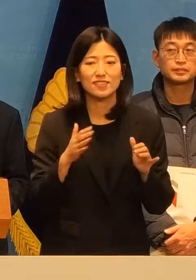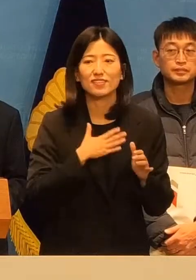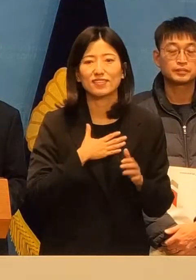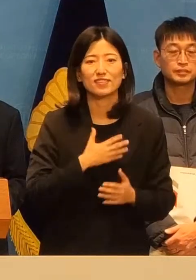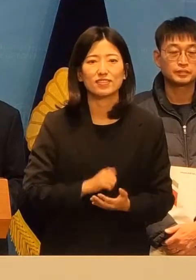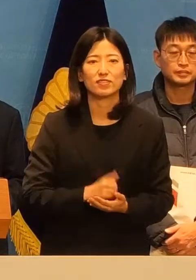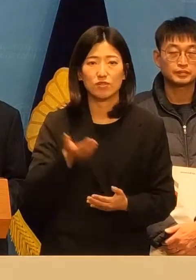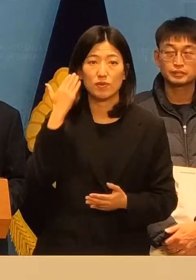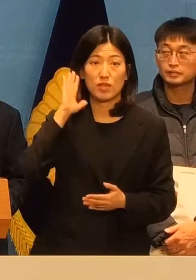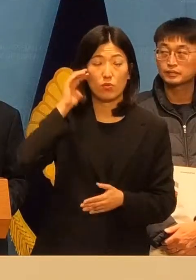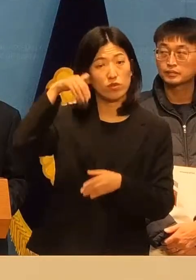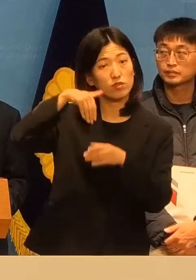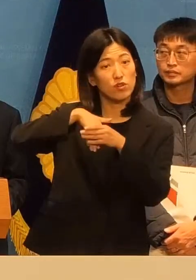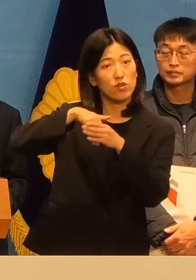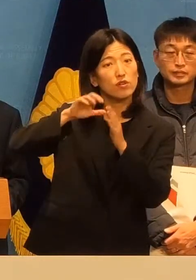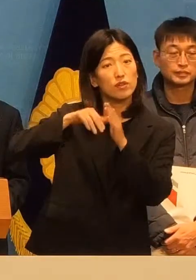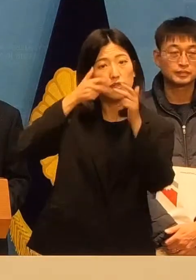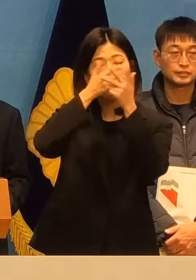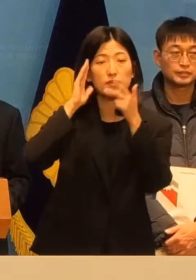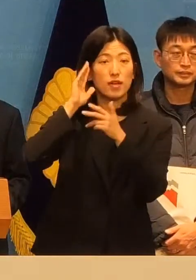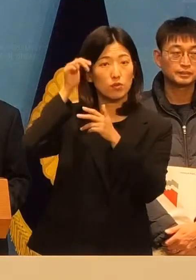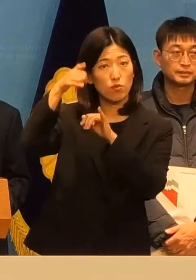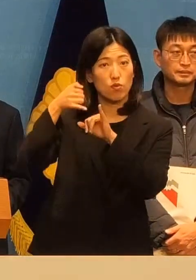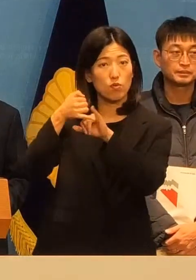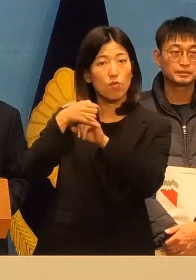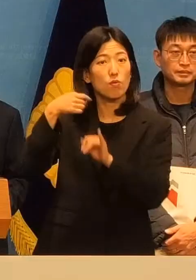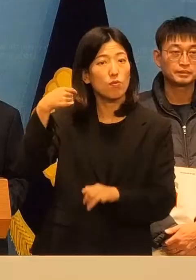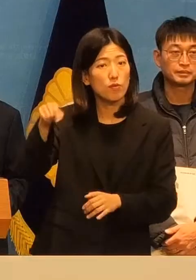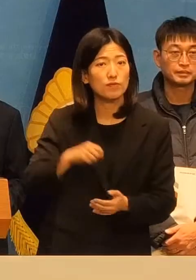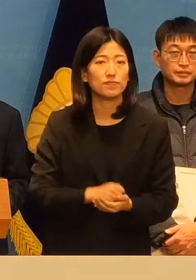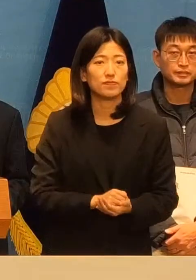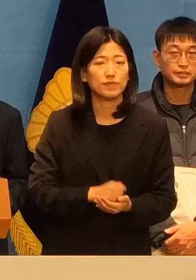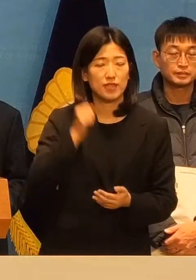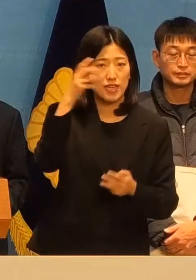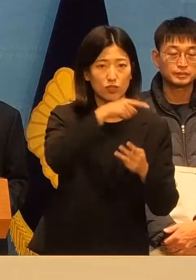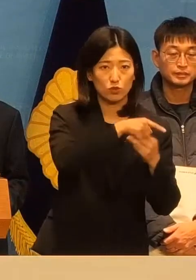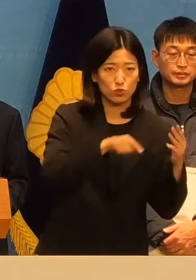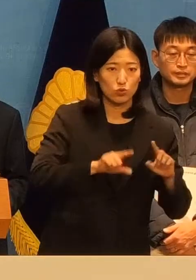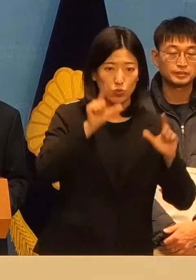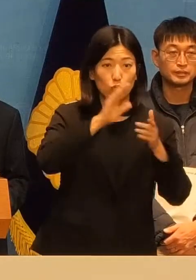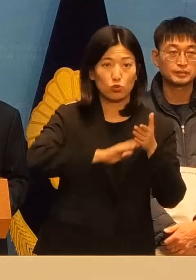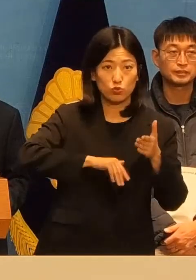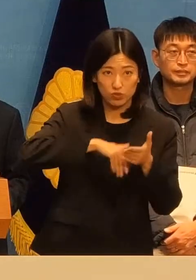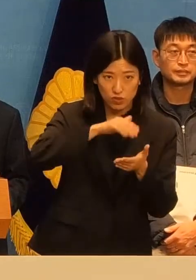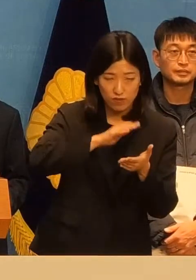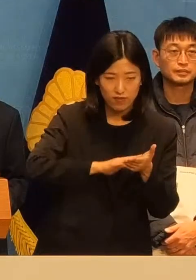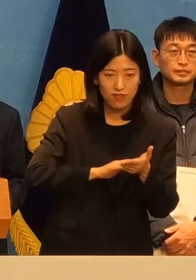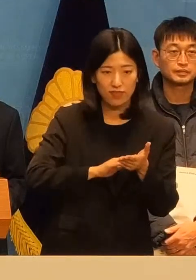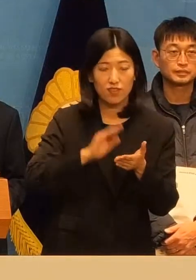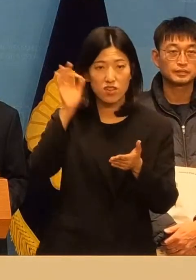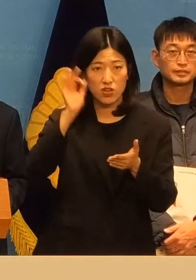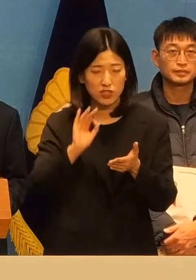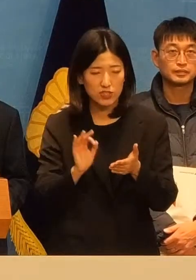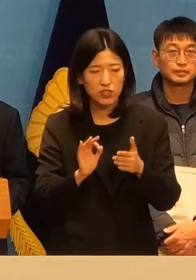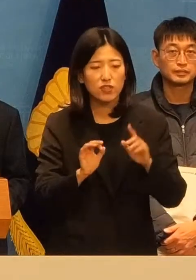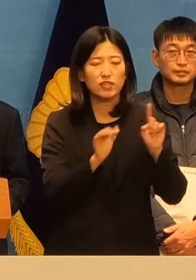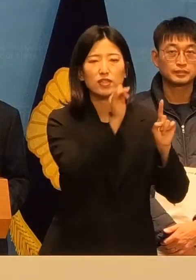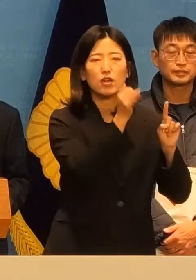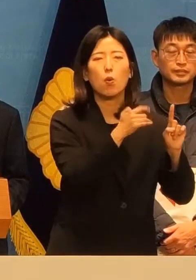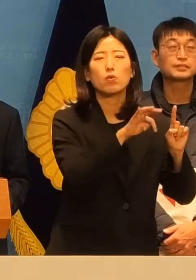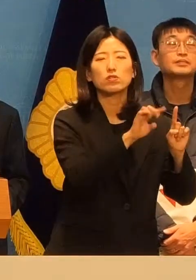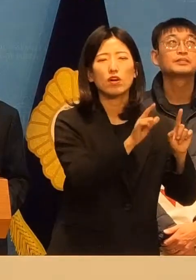지난 대선에서 이재명 대통령께서 저희 양주 동두천 연천 1호선에 대해서 직결로 증차하시겠다고 공약을